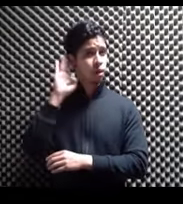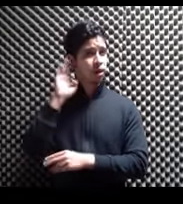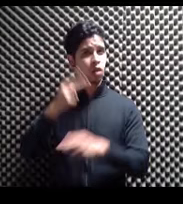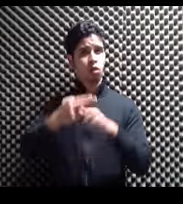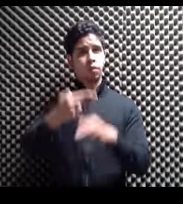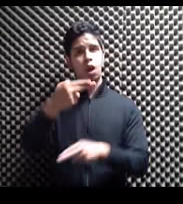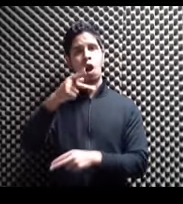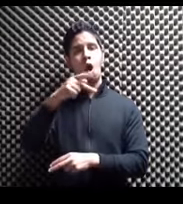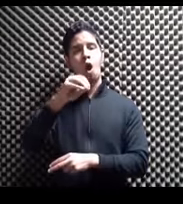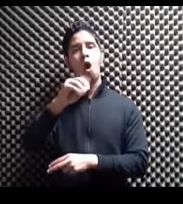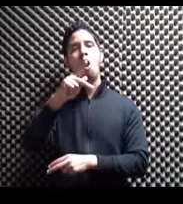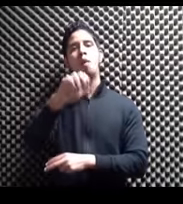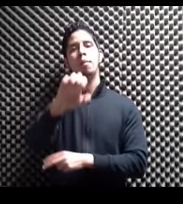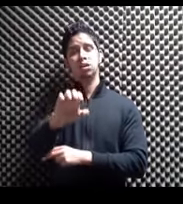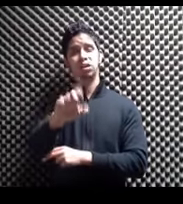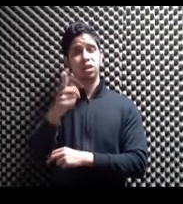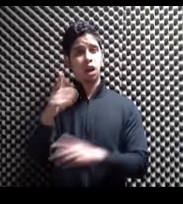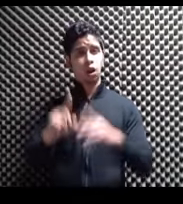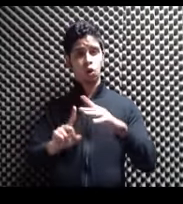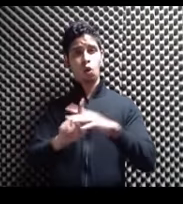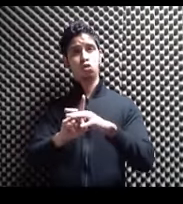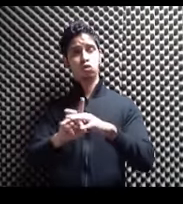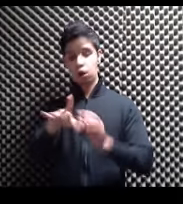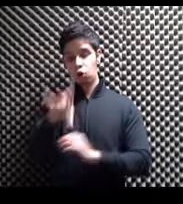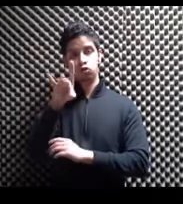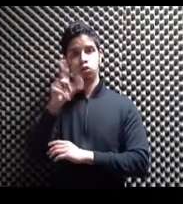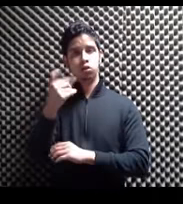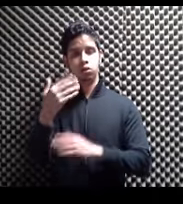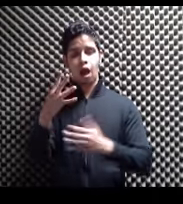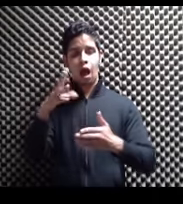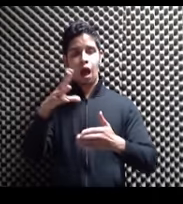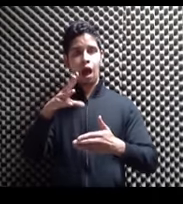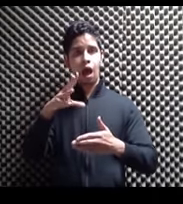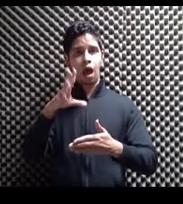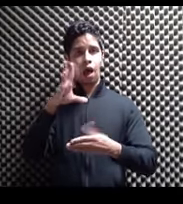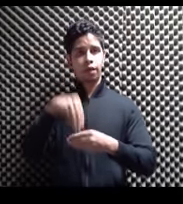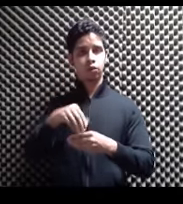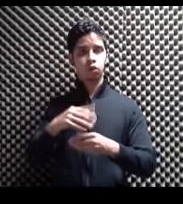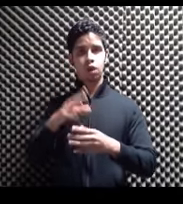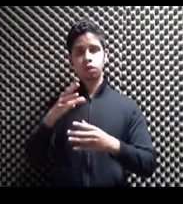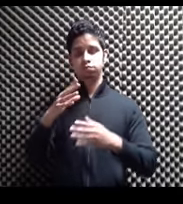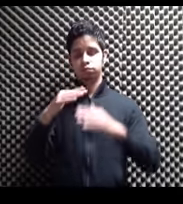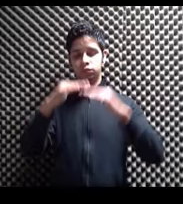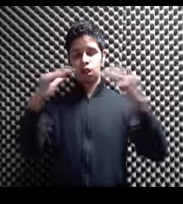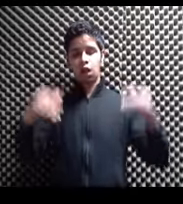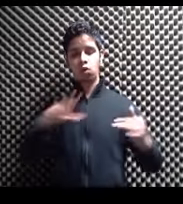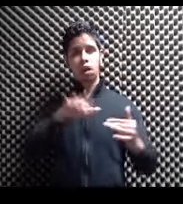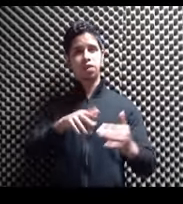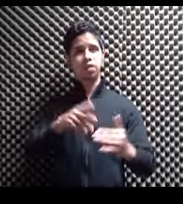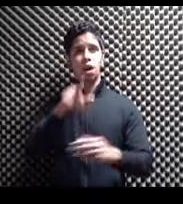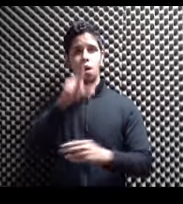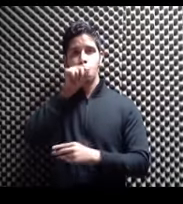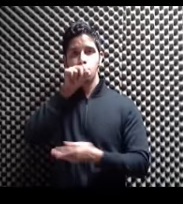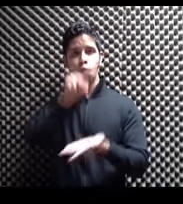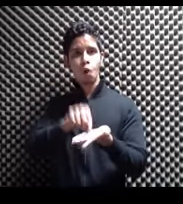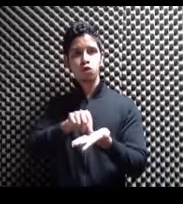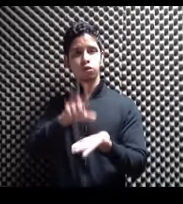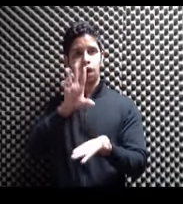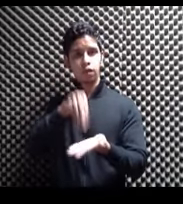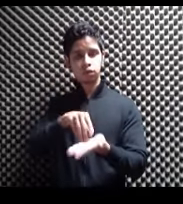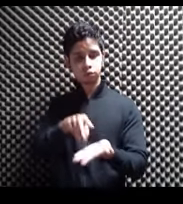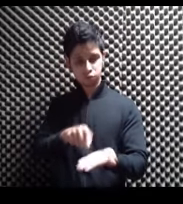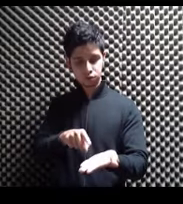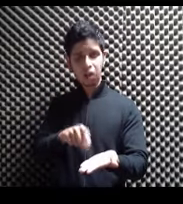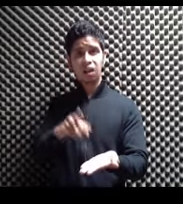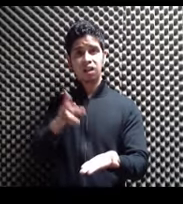dentro de una jaula de pollos, que estaba toda fastidiada. Ella la rescata, la lleva al veterinario, el veterinario dice, no, pero es que no es